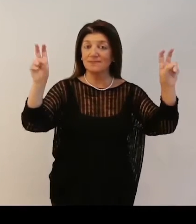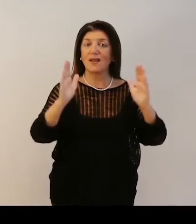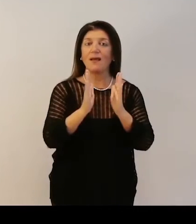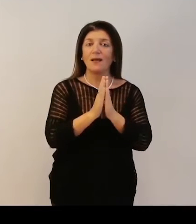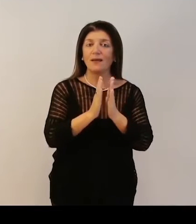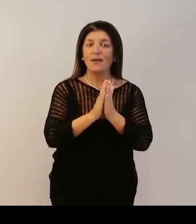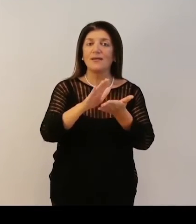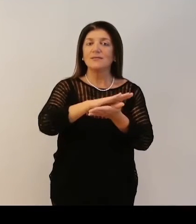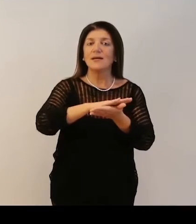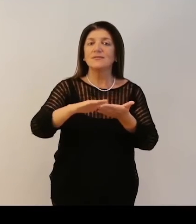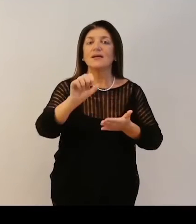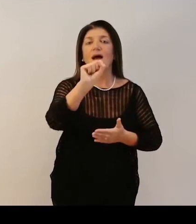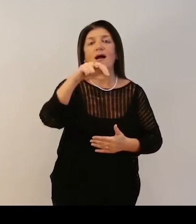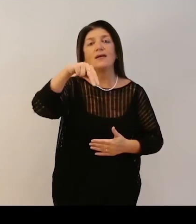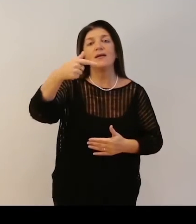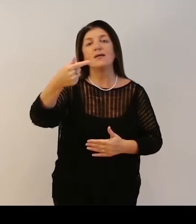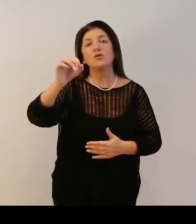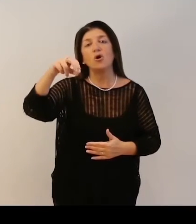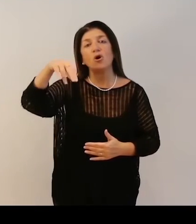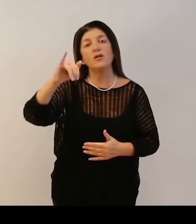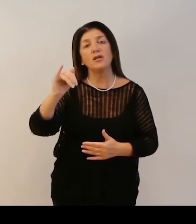Chiesa di Sant'Antonio Abate.